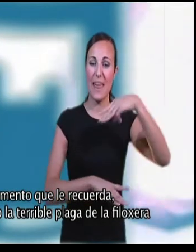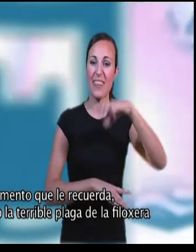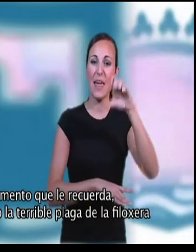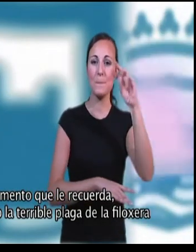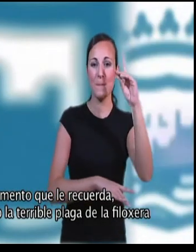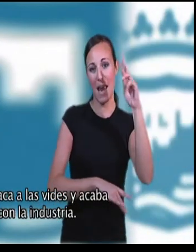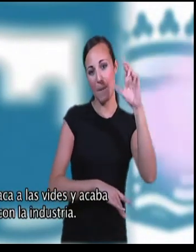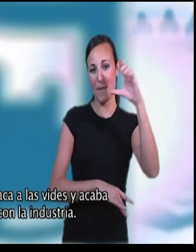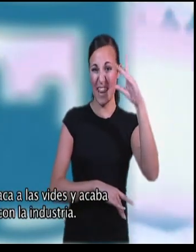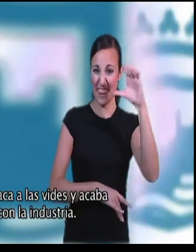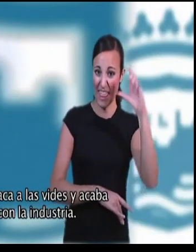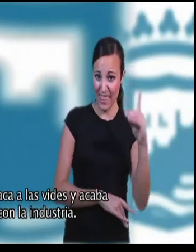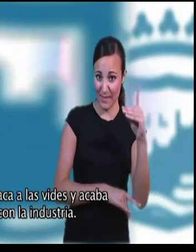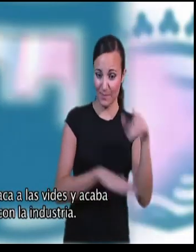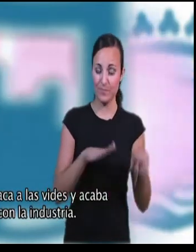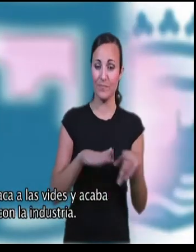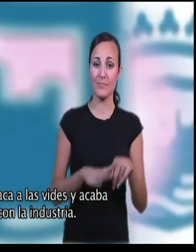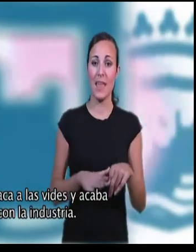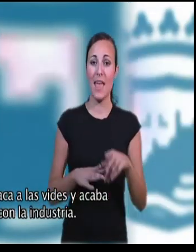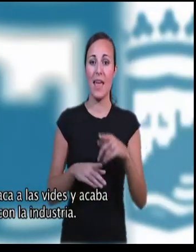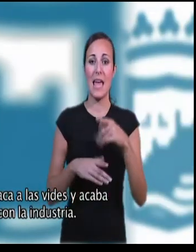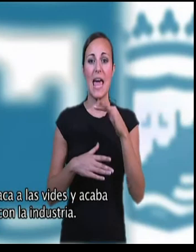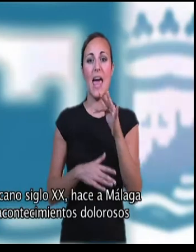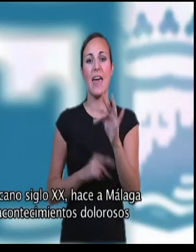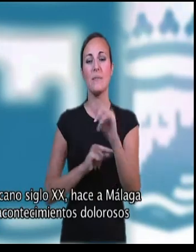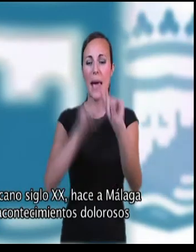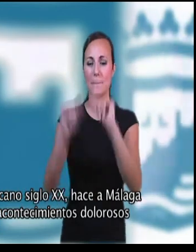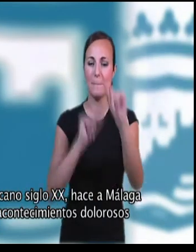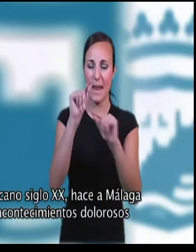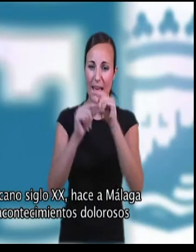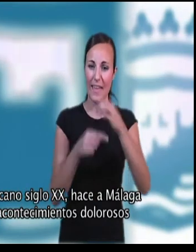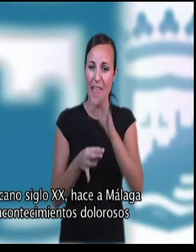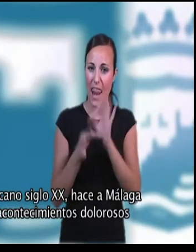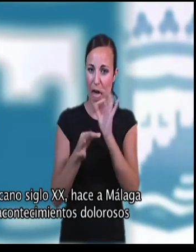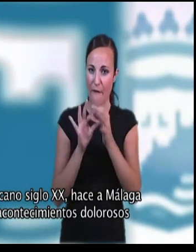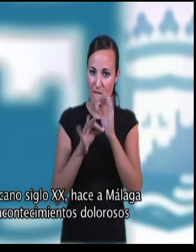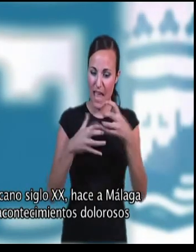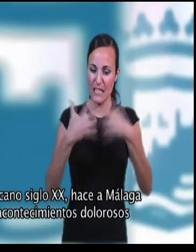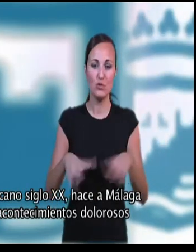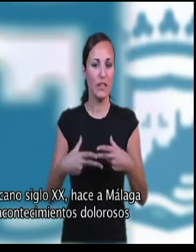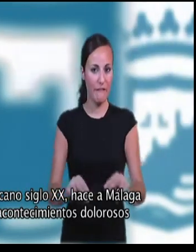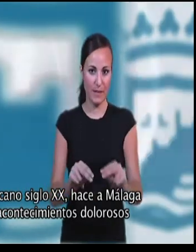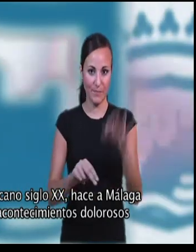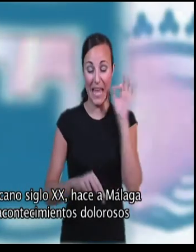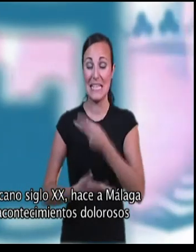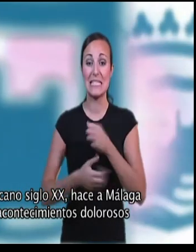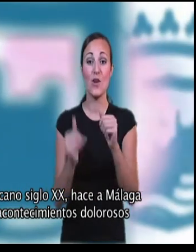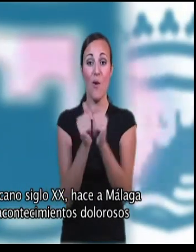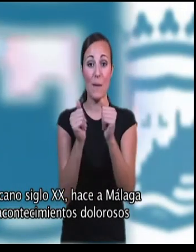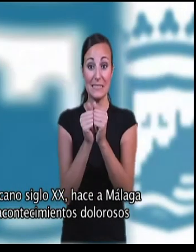de la filosera que ataca a las vides y acaba con la industria. El todavía cercano siglo XX hace a Málaga testigo de acontecimientos